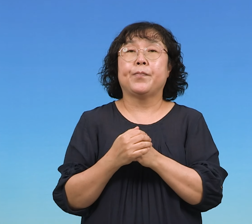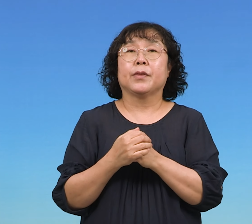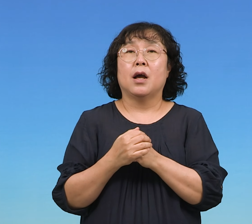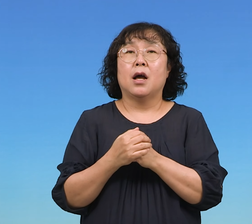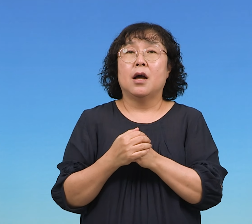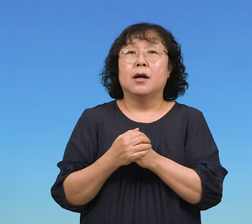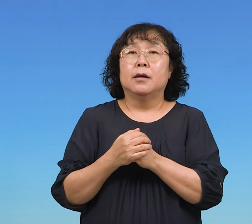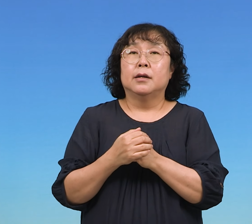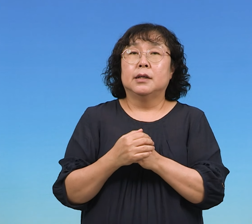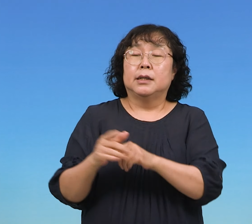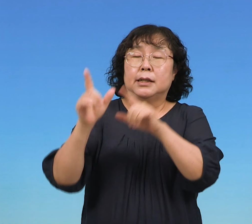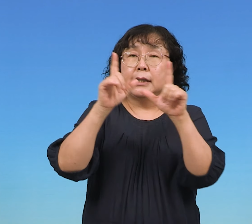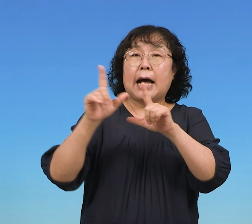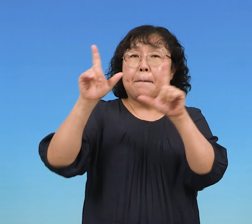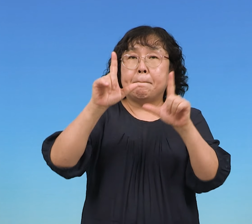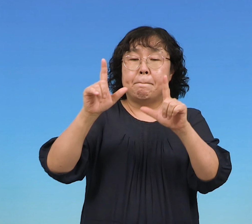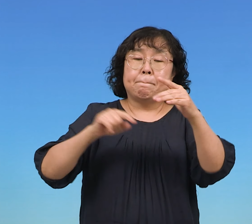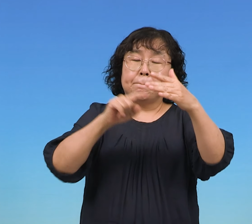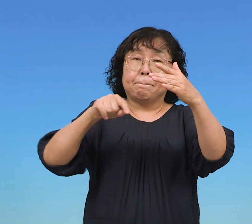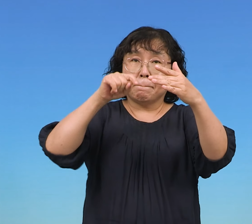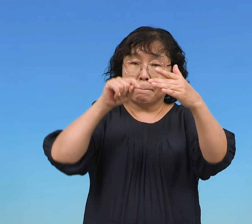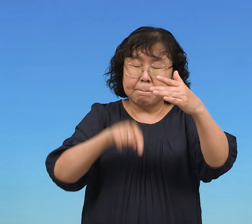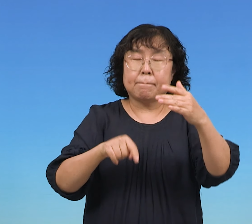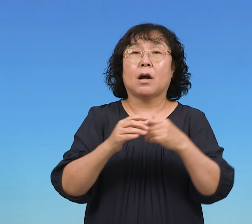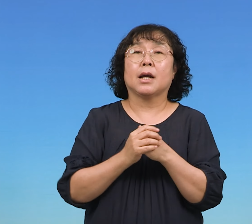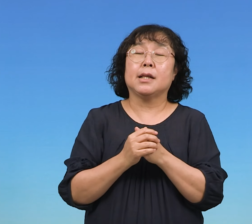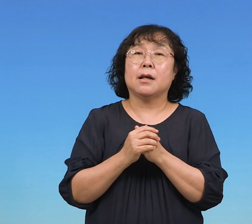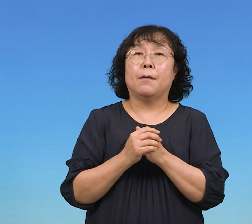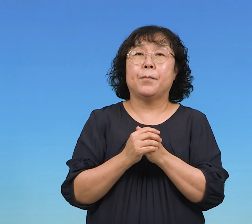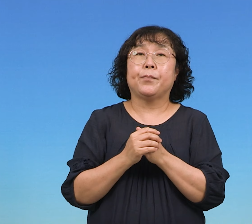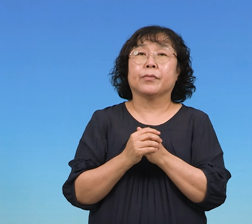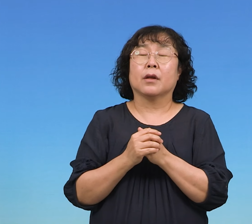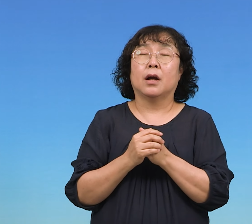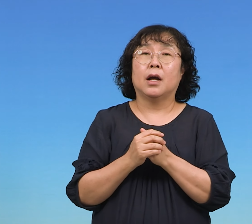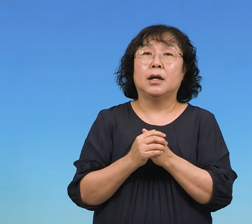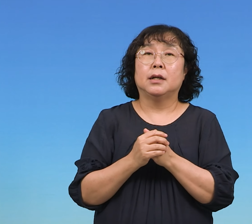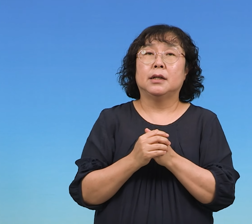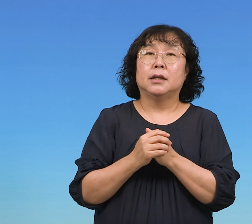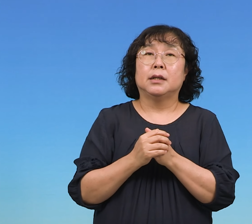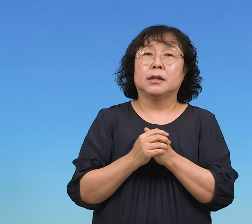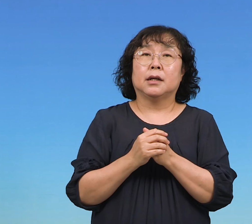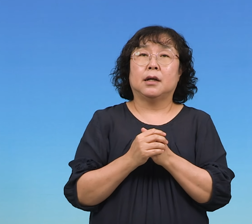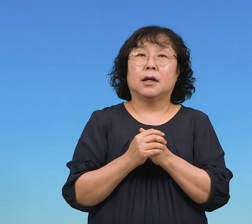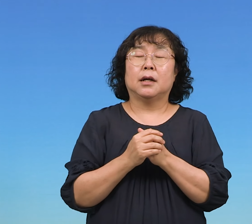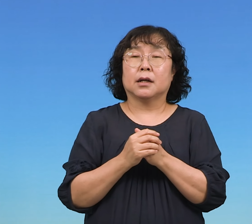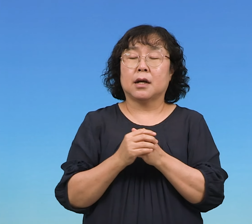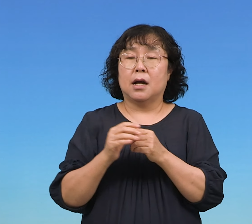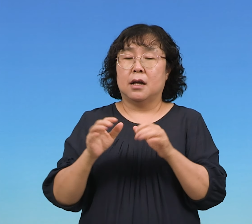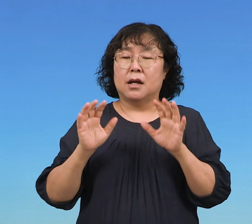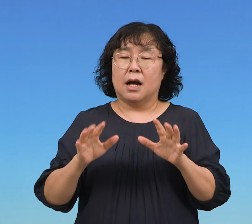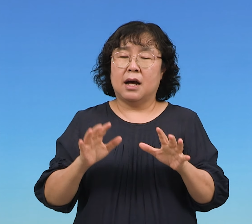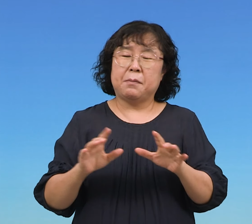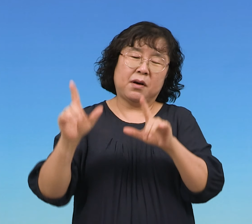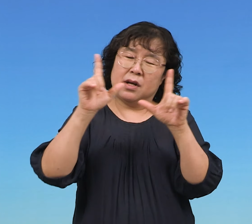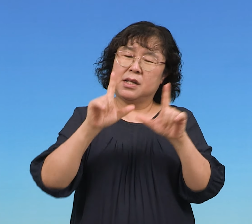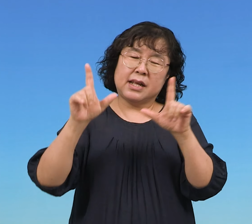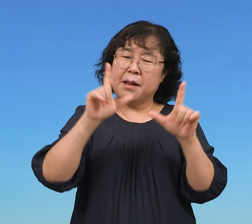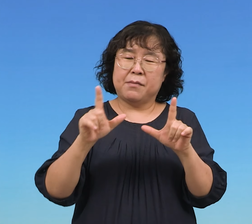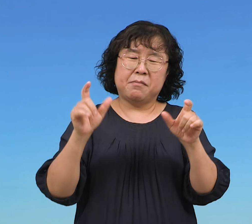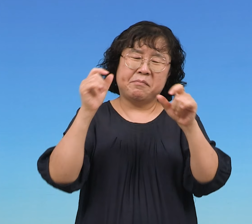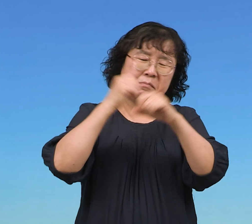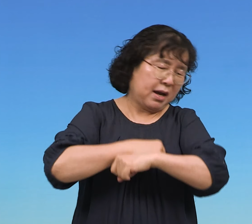해서든 그 삶 속에서 그 인생에, 그래서 뭐 이번 생은 망했다 그렇게 하고 사는